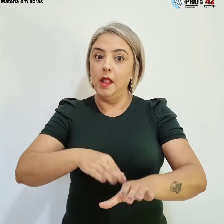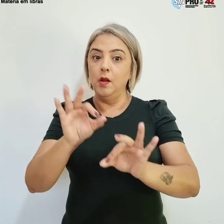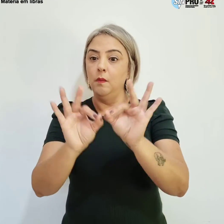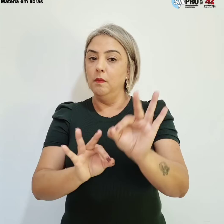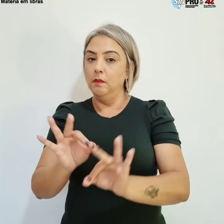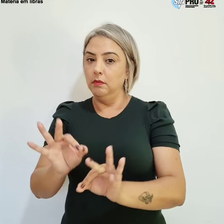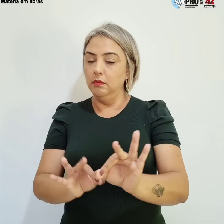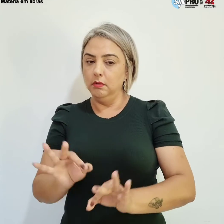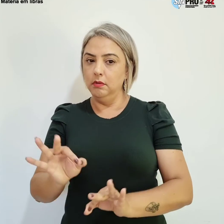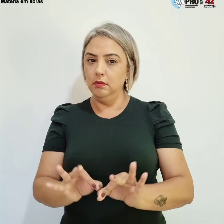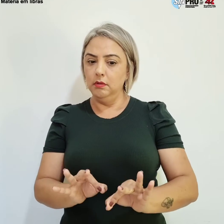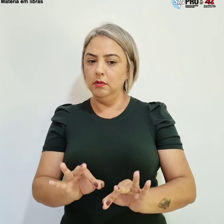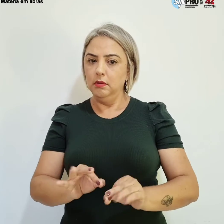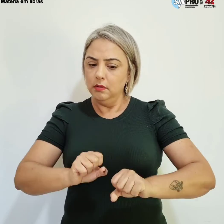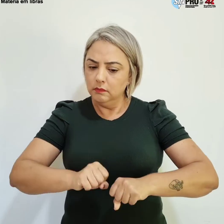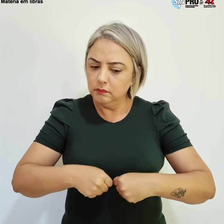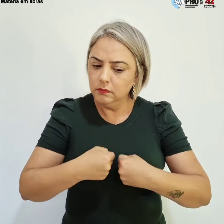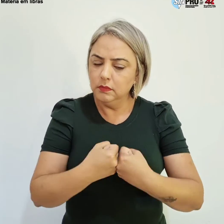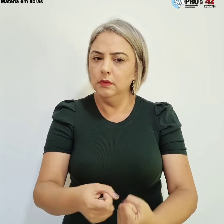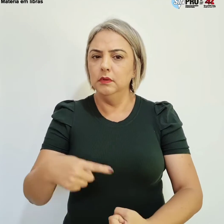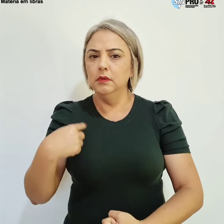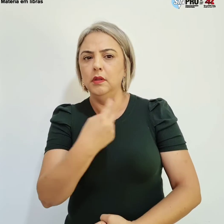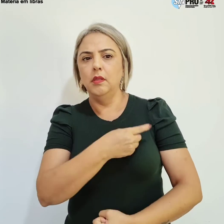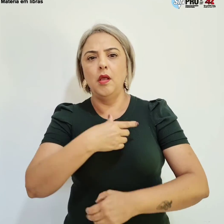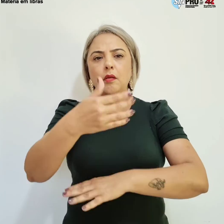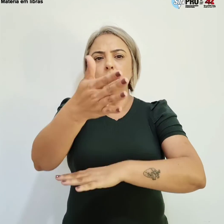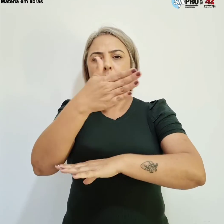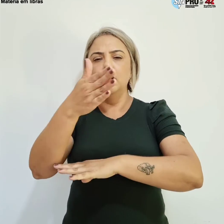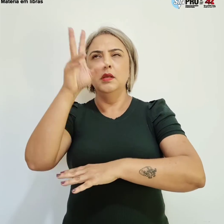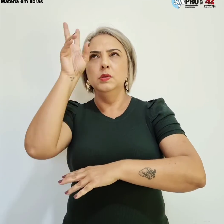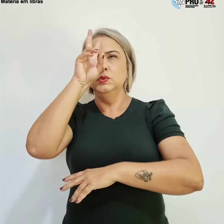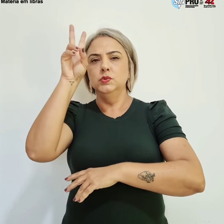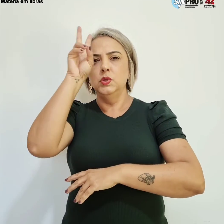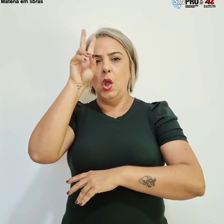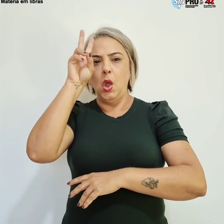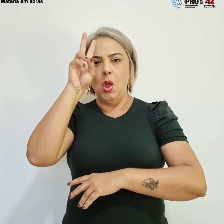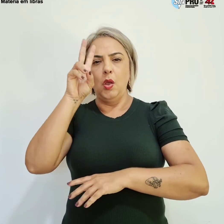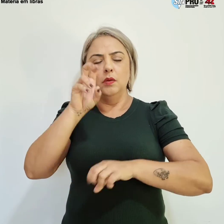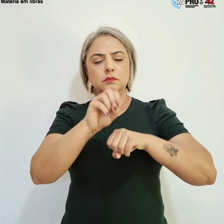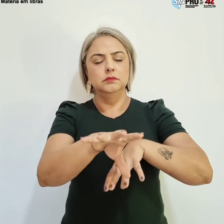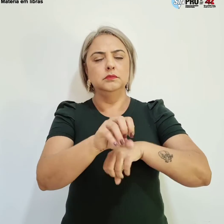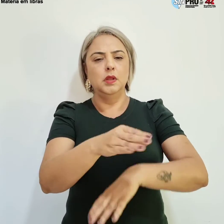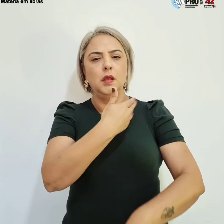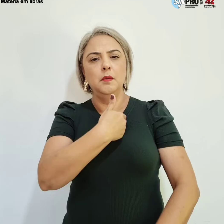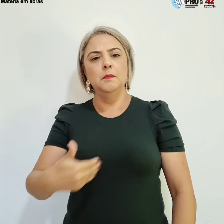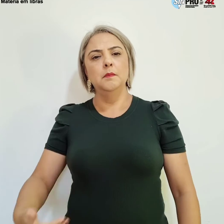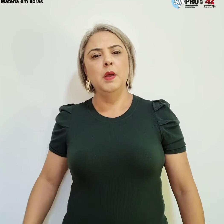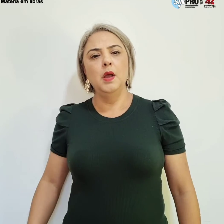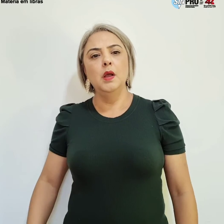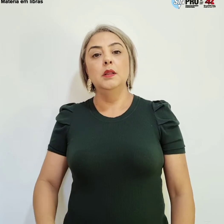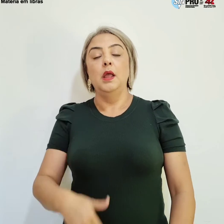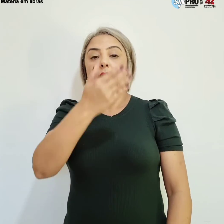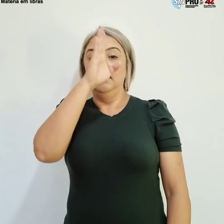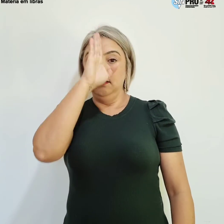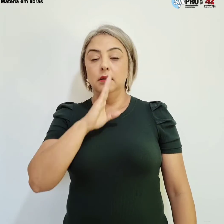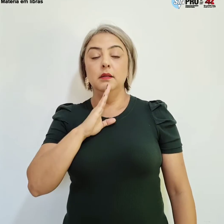organização e a defesa de nossas bandeiras históricas de uma educação pública gratuita,